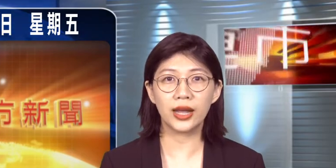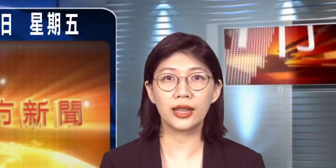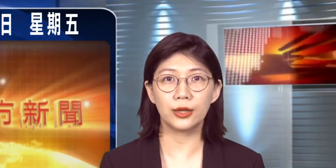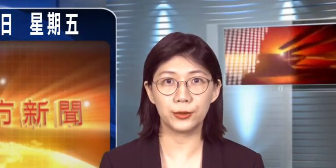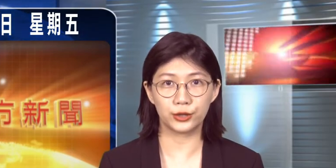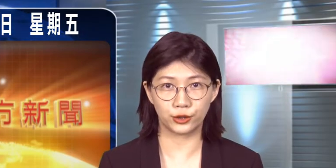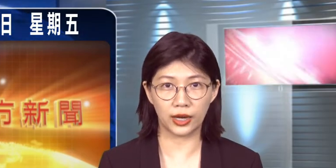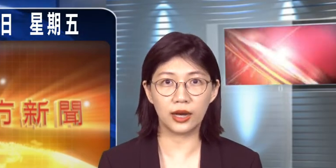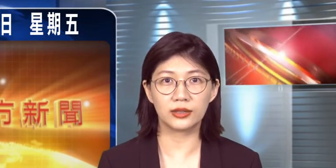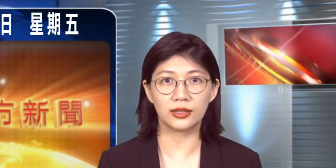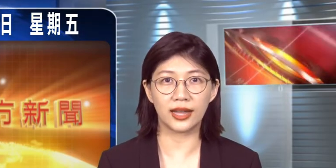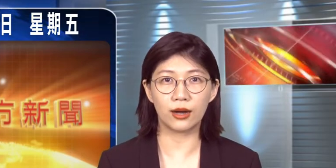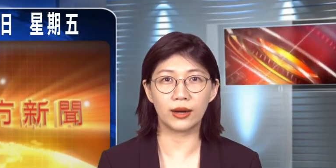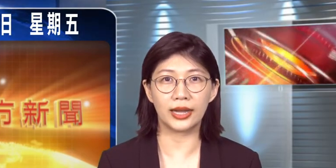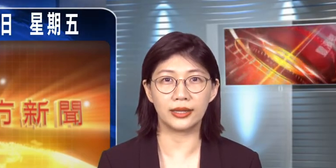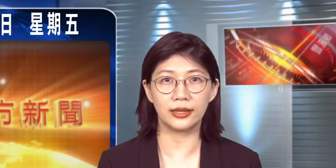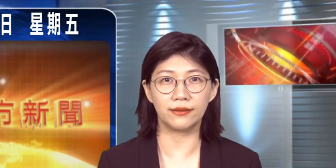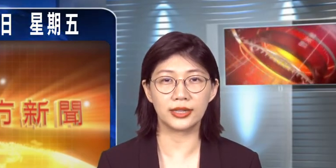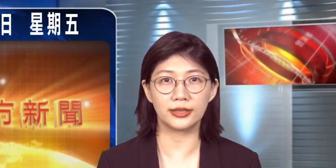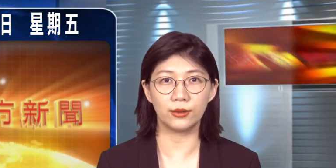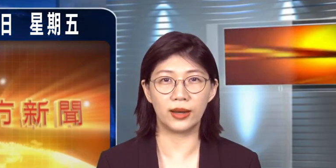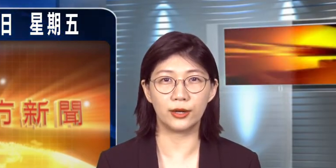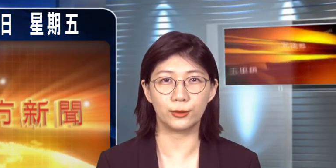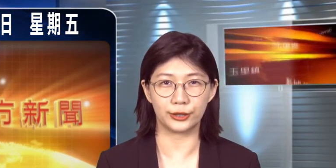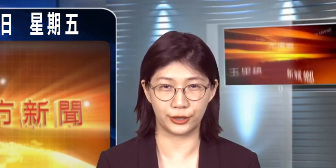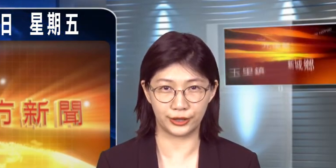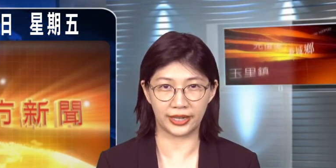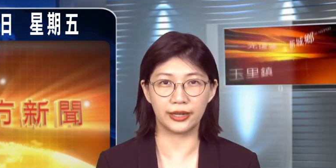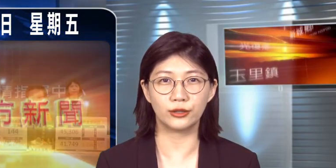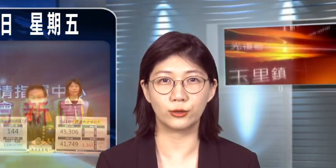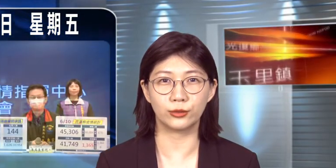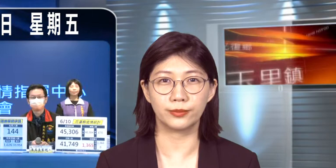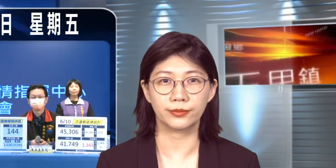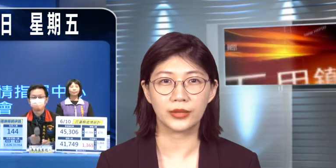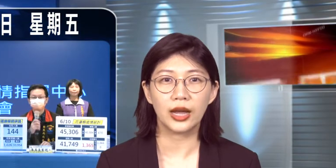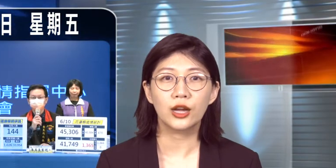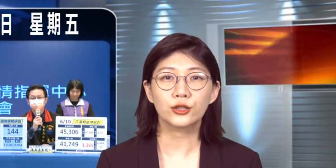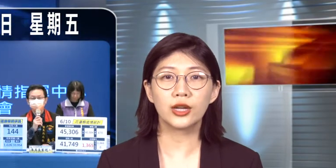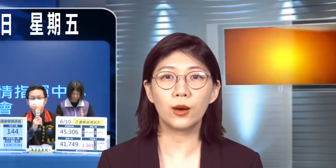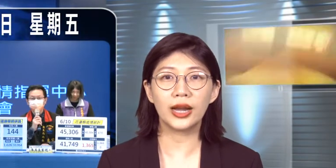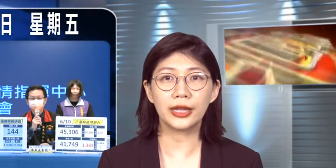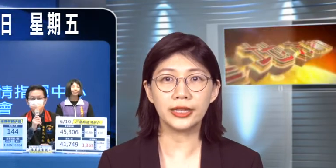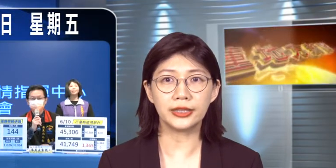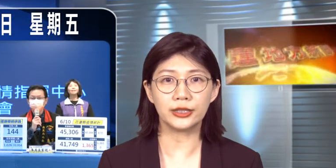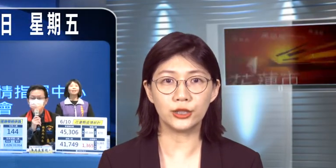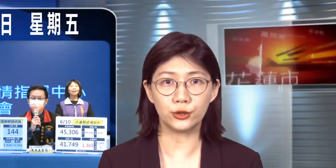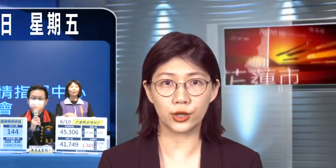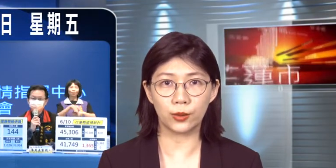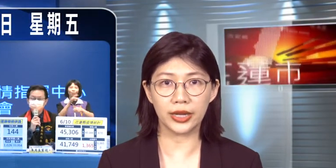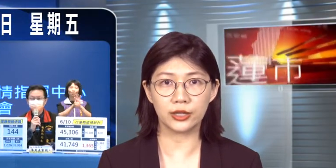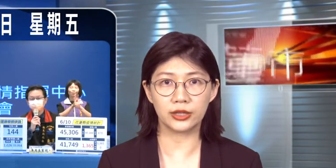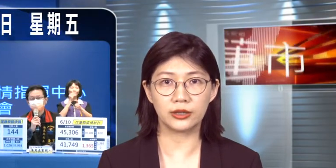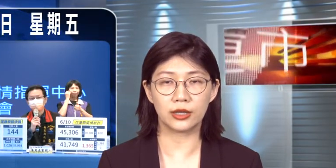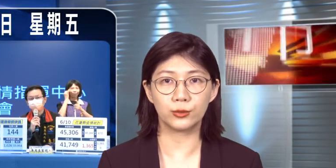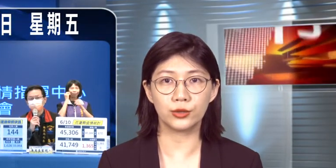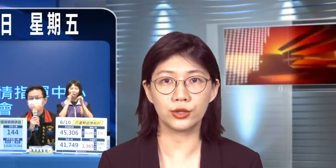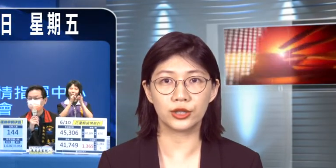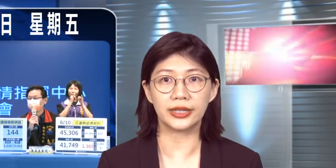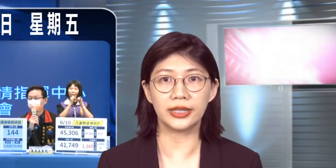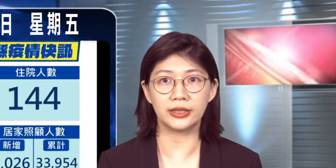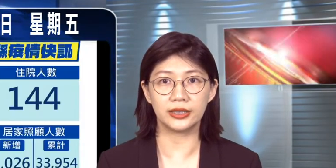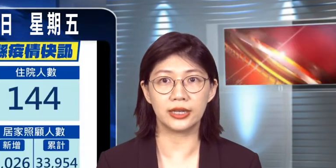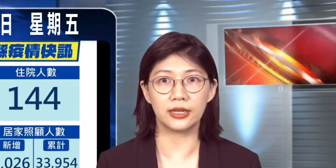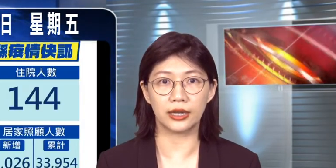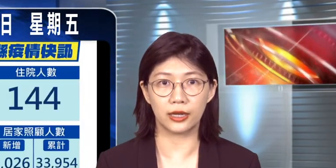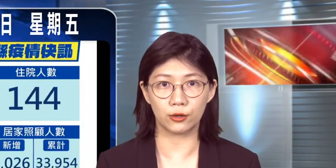你好，欢迎收看6月10号的大花莲地方新闻，我是陈燕如。10号花莲疫情记者会新增确